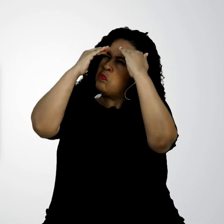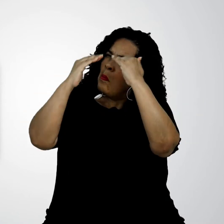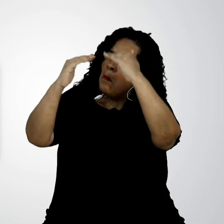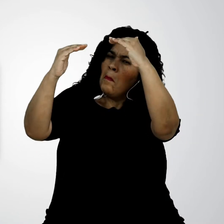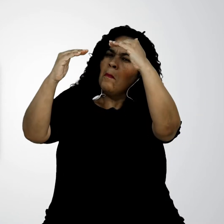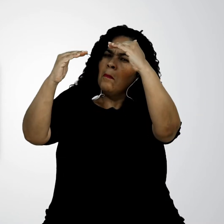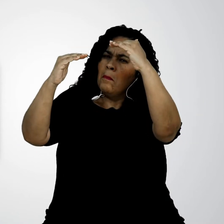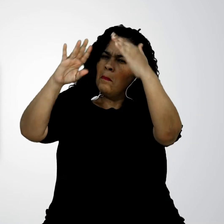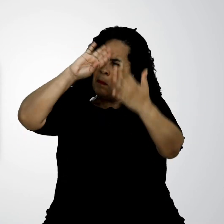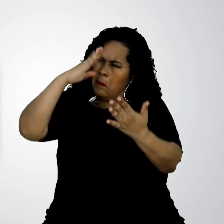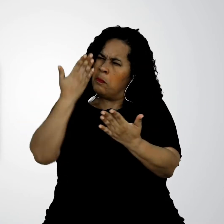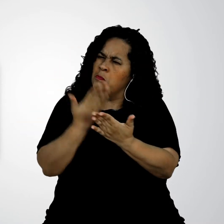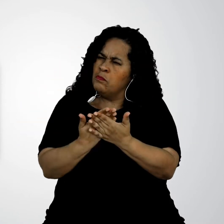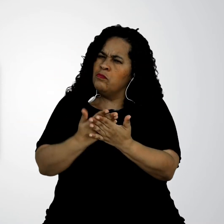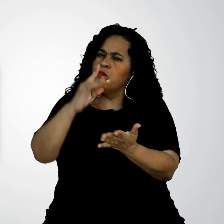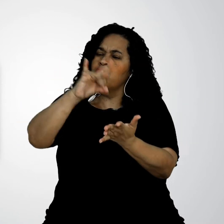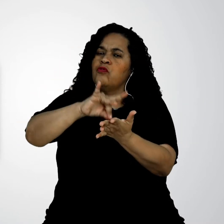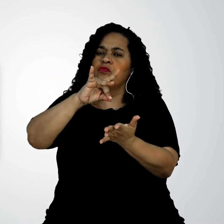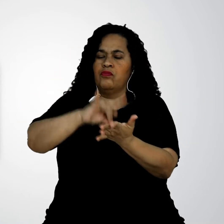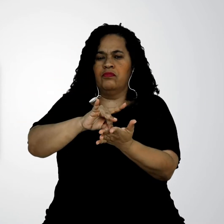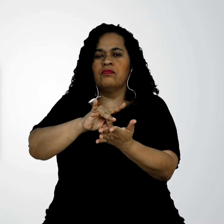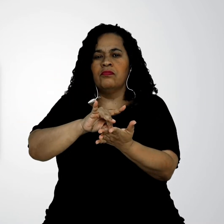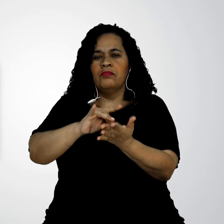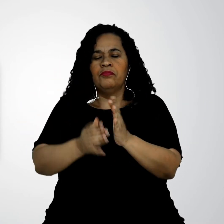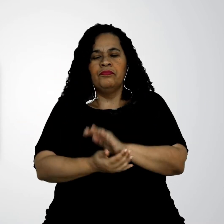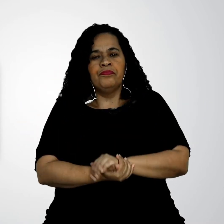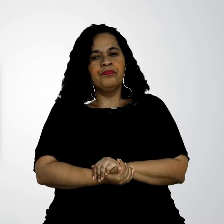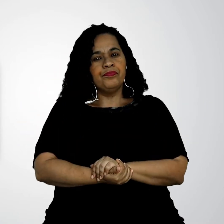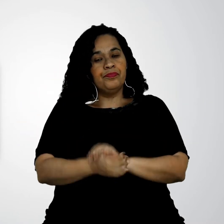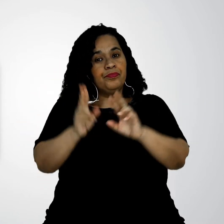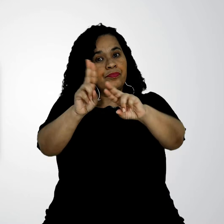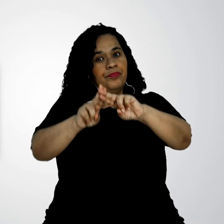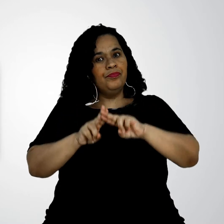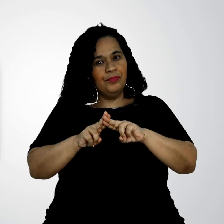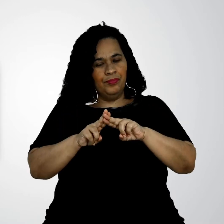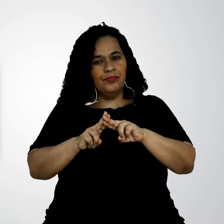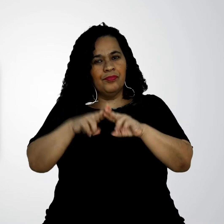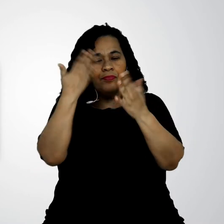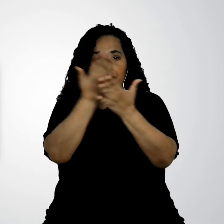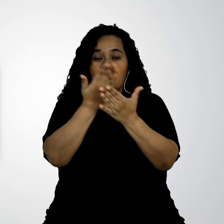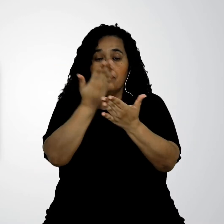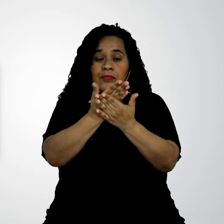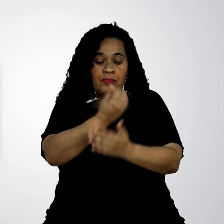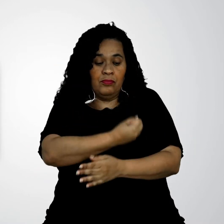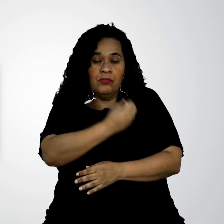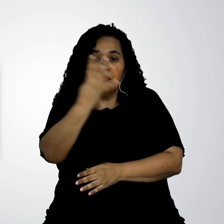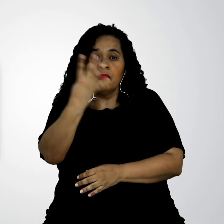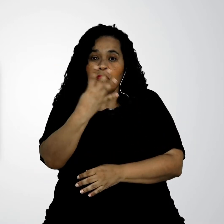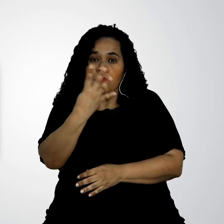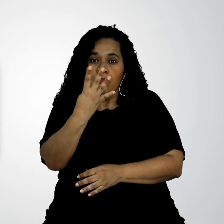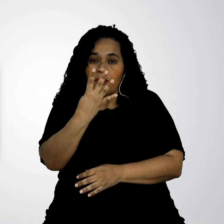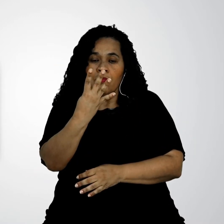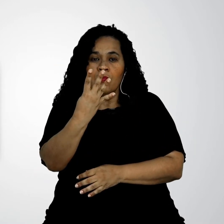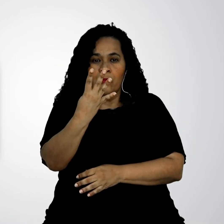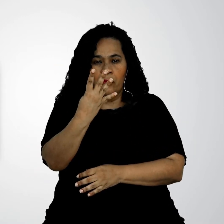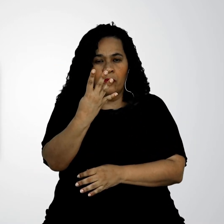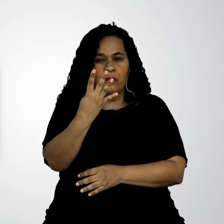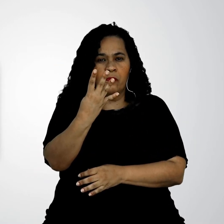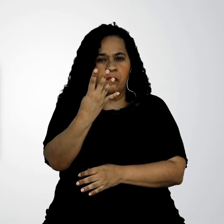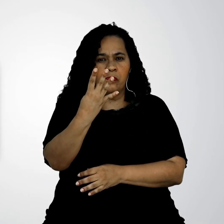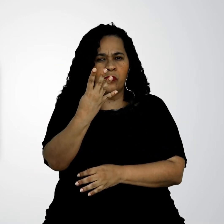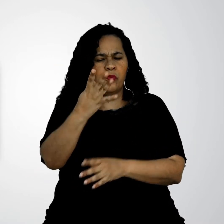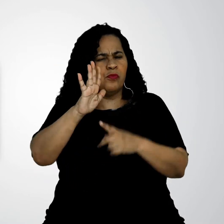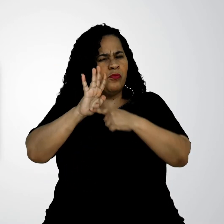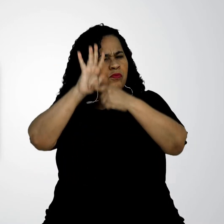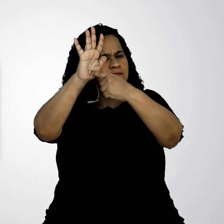com um olhar confrontador ou não. Por isso que essa lição de número 4, ela vai